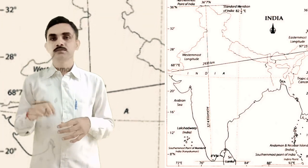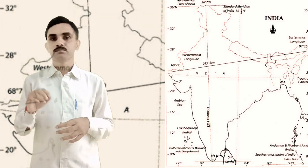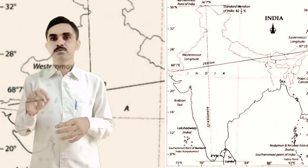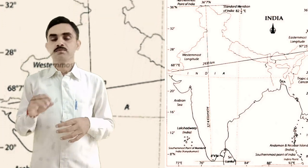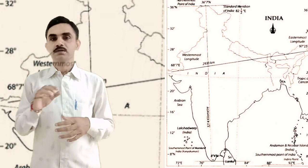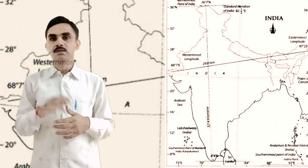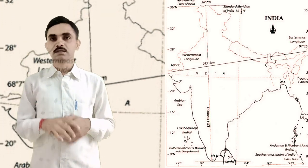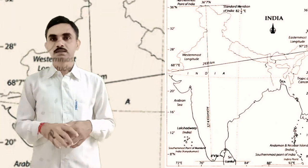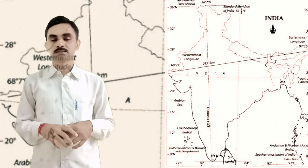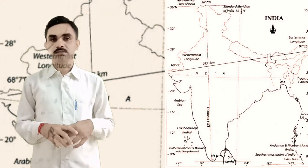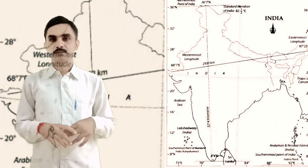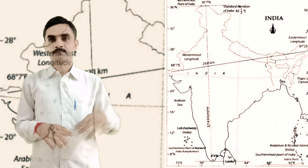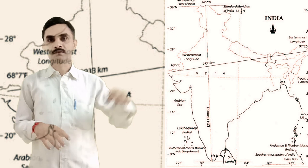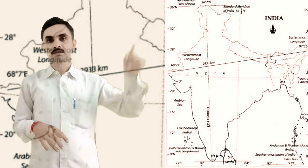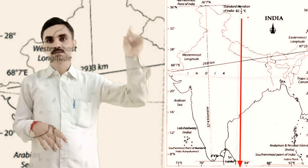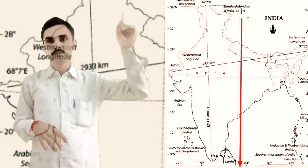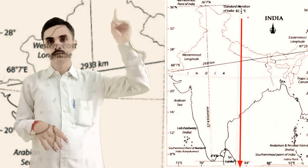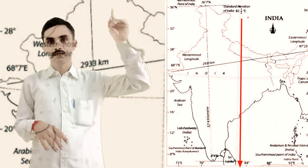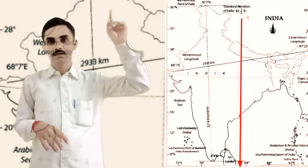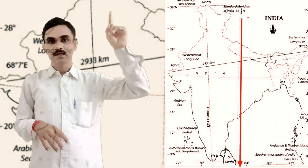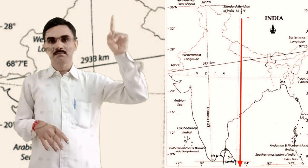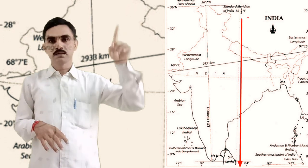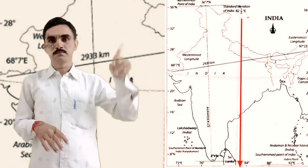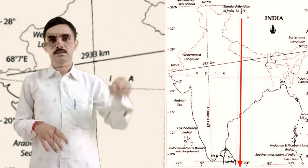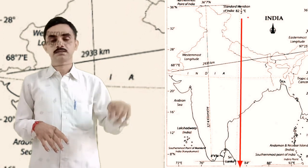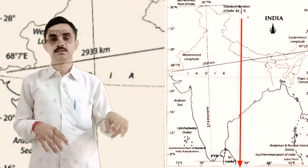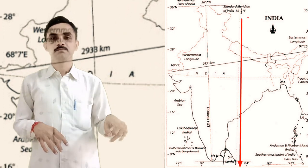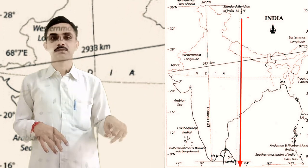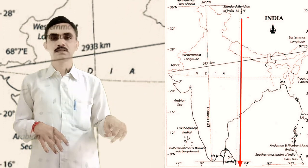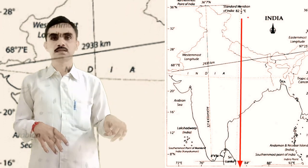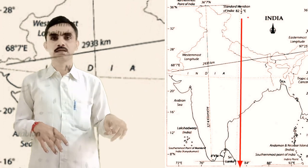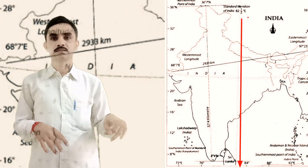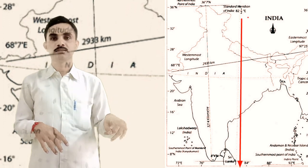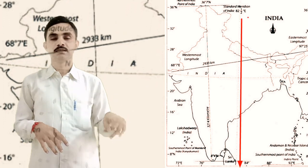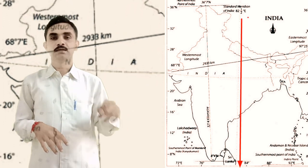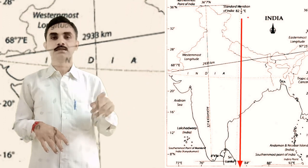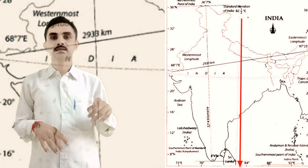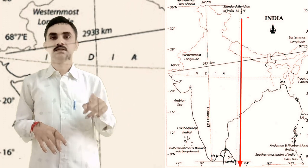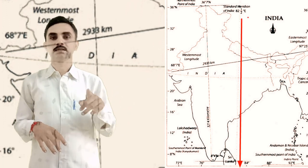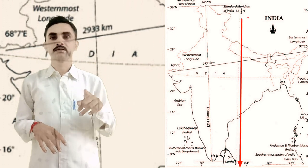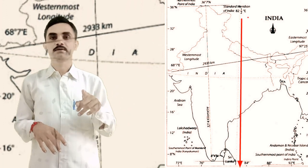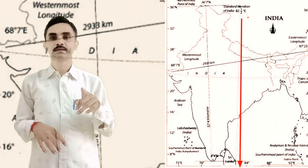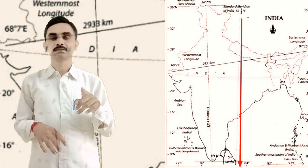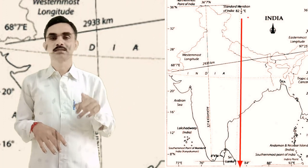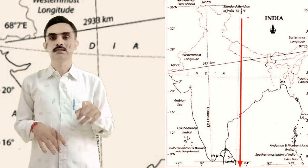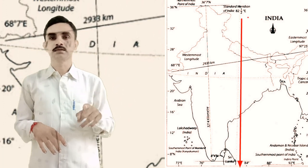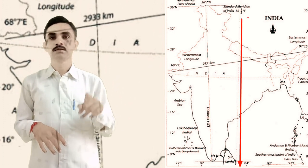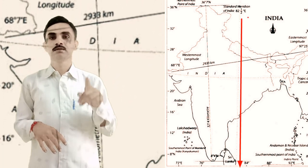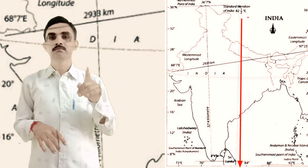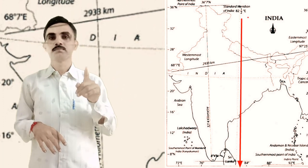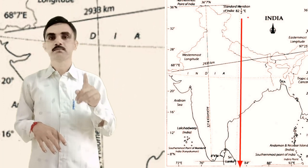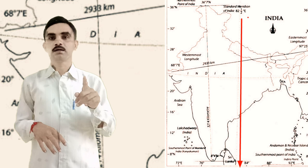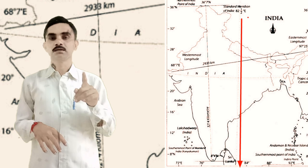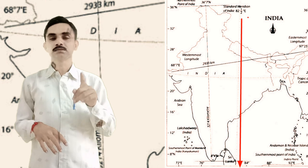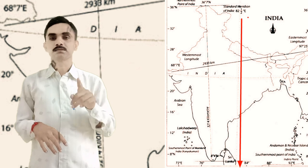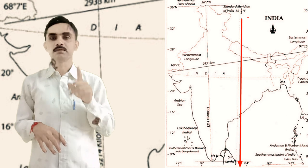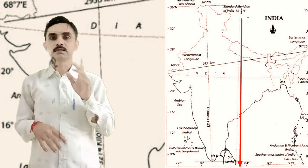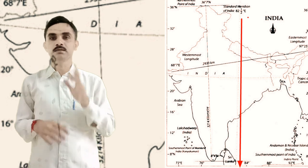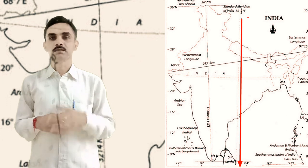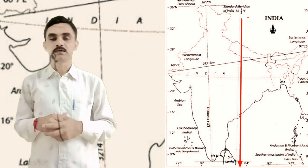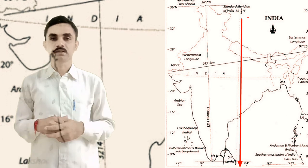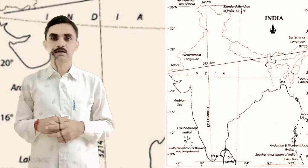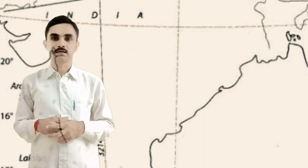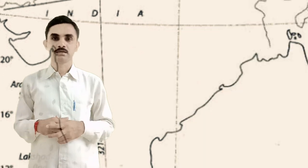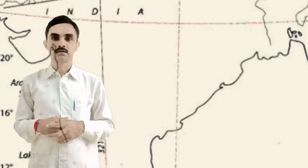82.30 પૂર્વ રેખાંશ છે જે અલ્હાબાદ પાસેથી પસાર થાય છે તેને કહેવાય છે પ્રમાણ